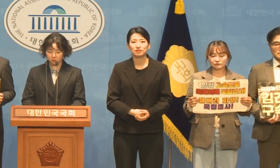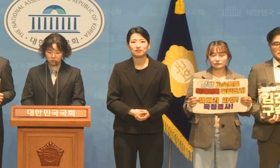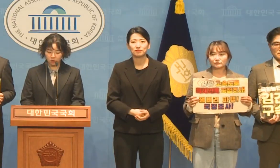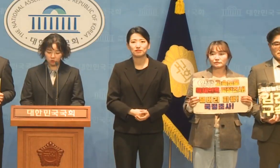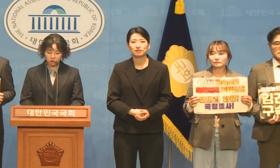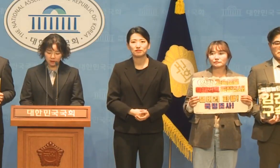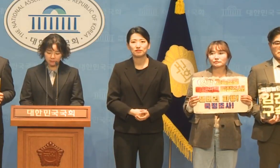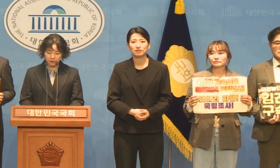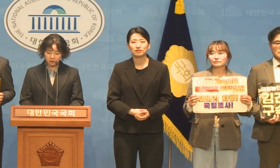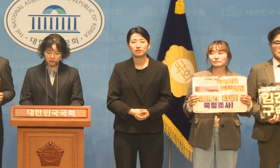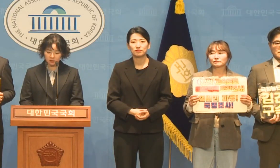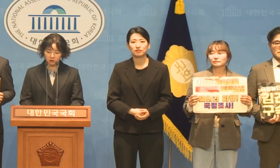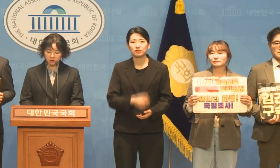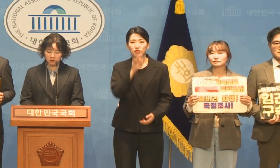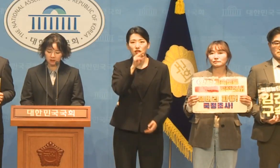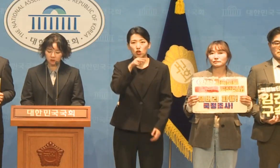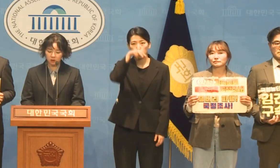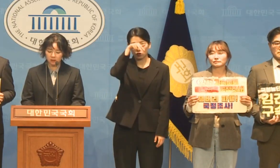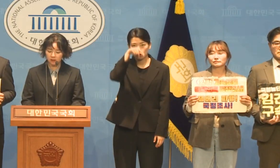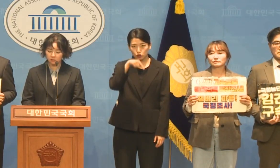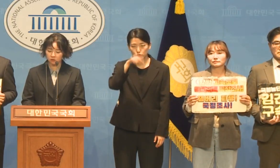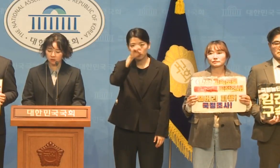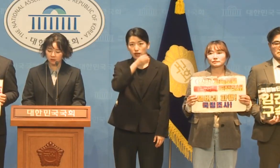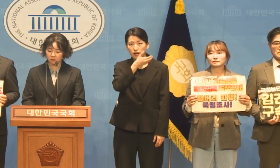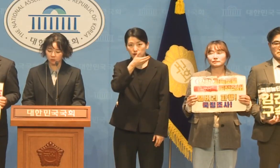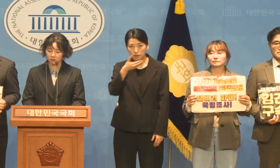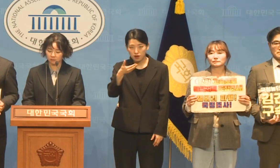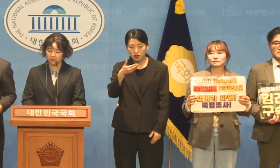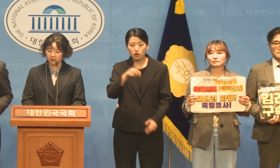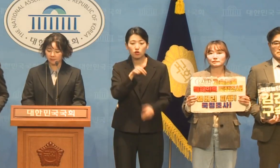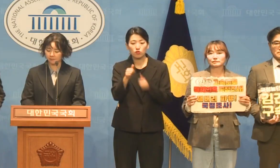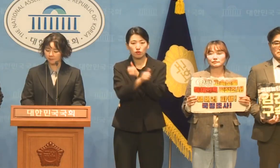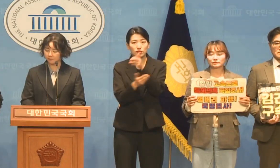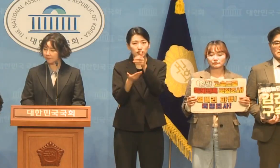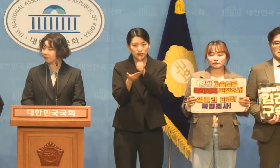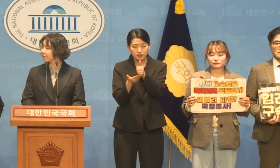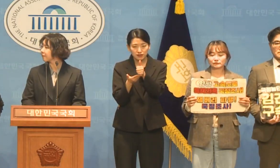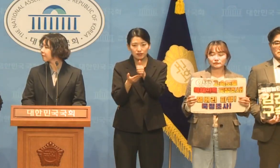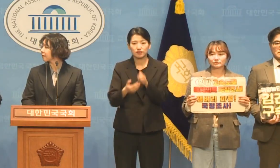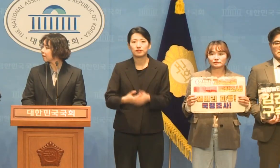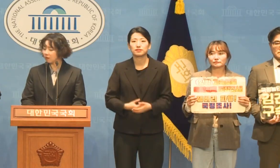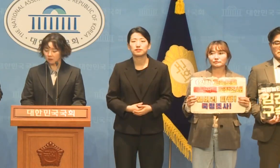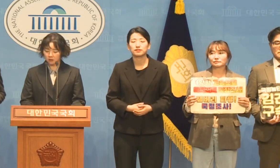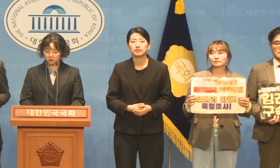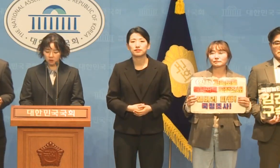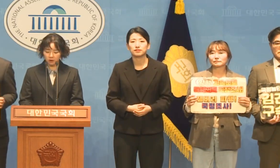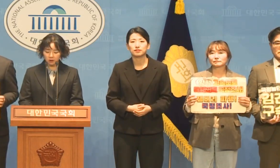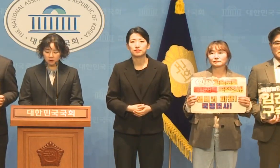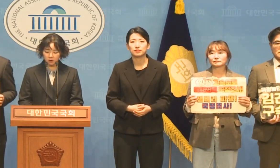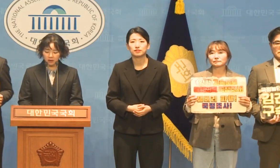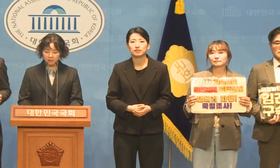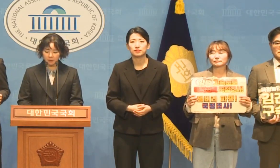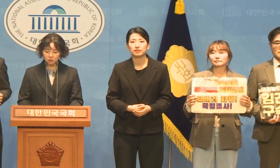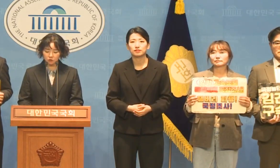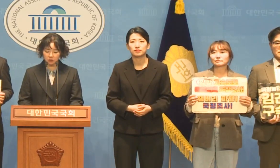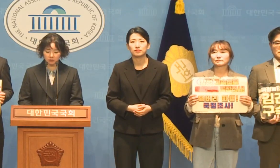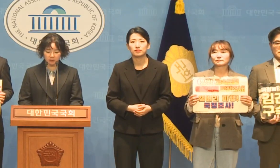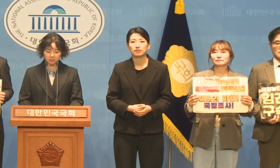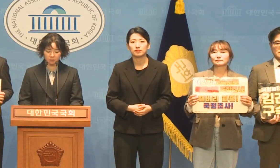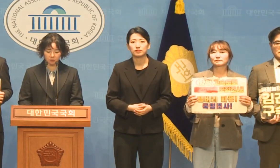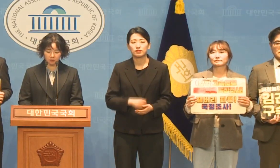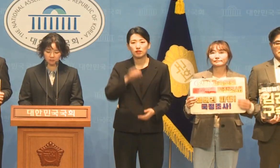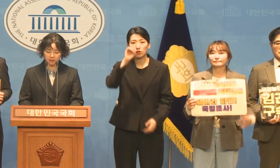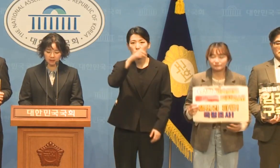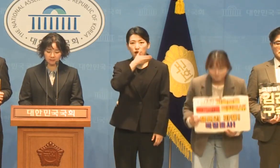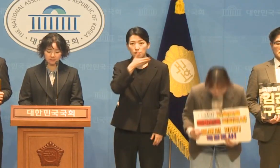예, 그리고 여주 양평 지역위원장이신 최재관 위원장님 오셨습니다. 네, 그리고 여현정 양평군